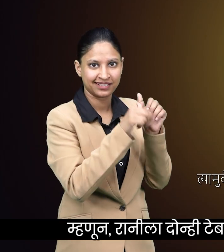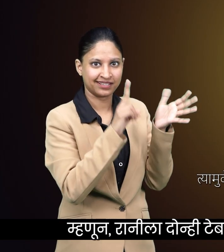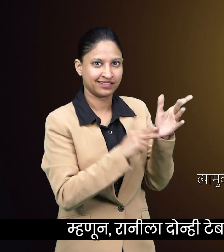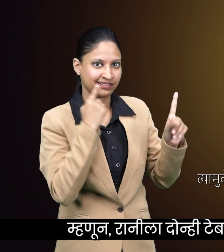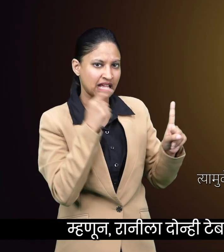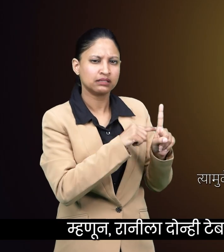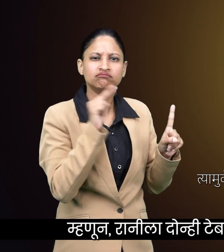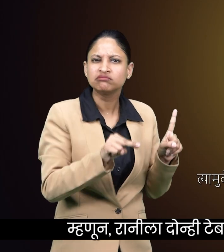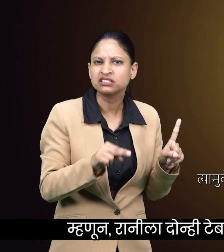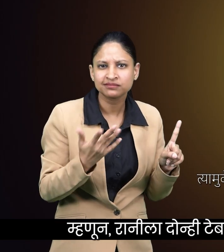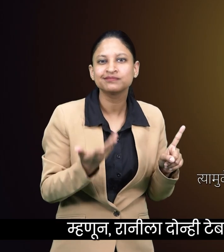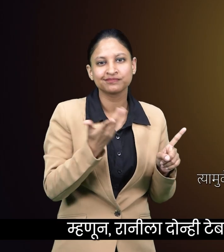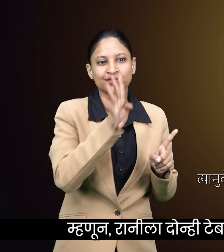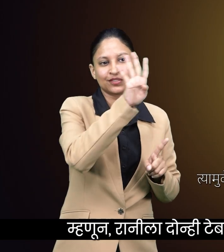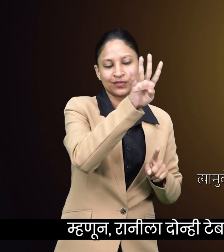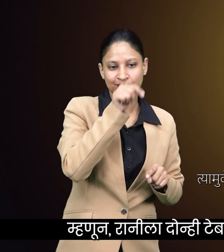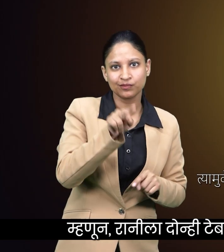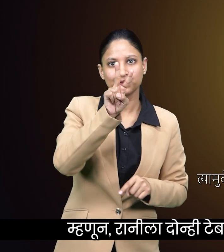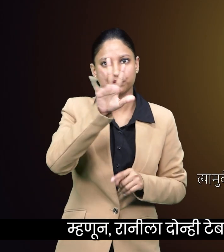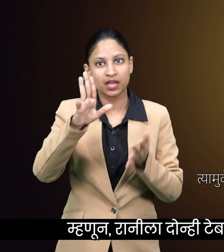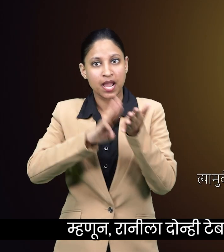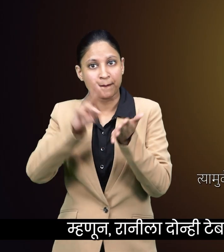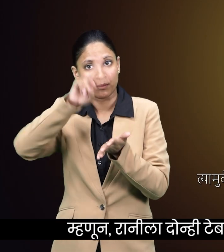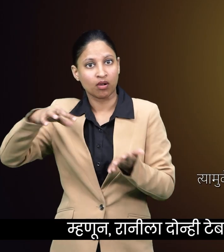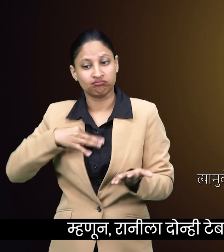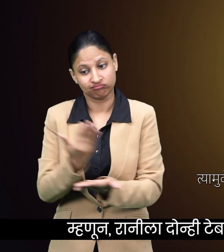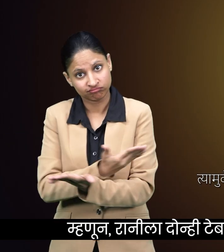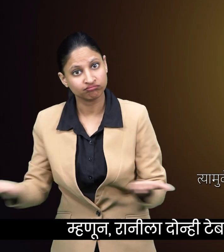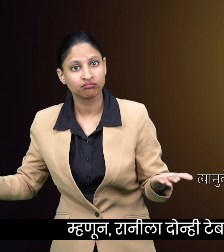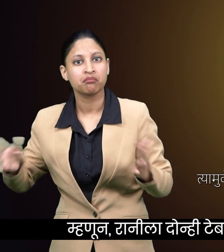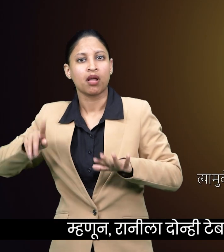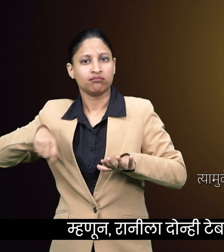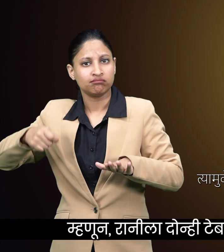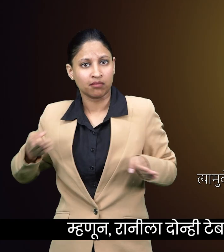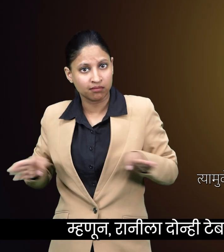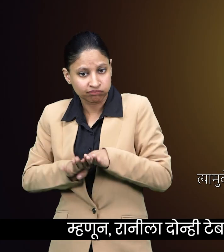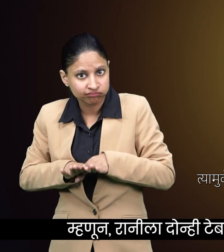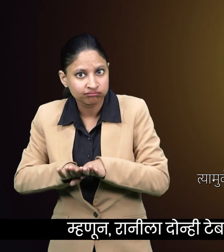म्हणून राणीला दोन्ही टेबल्ससाठी एकूण 4.25 चौकोनी मीटर कपडा लागेल.